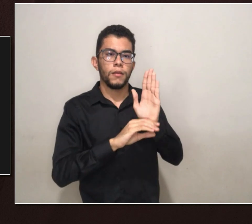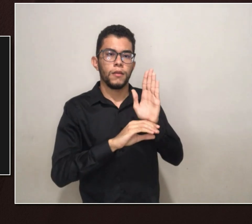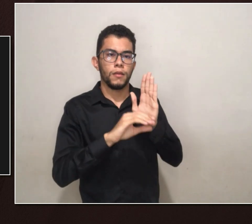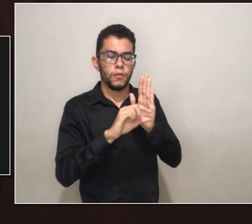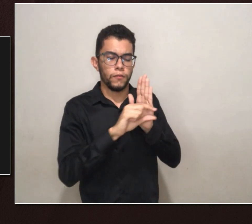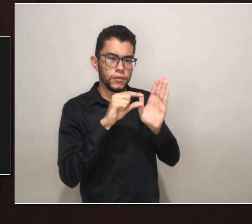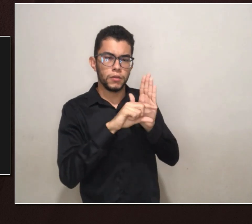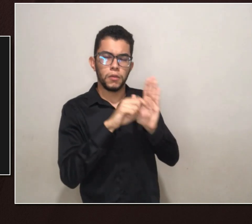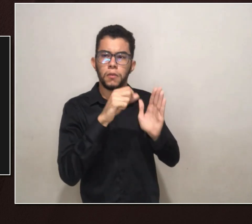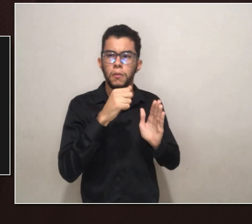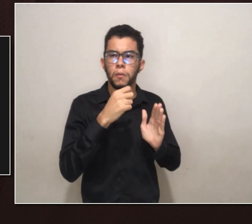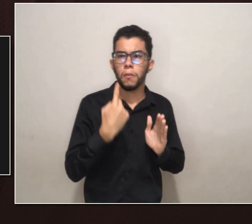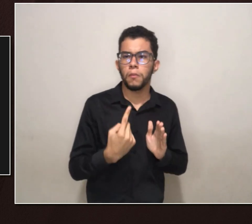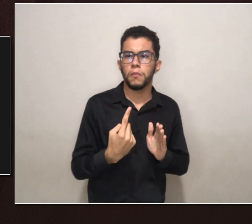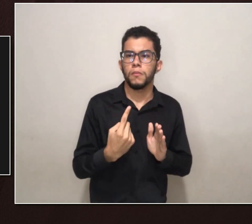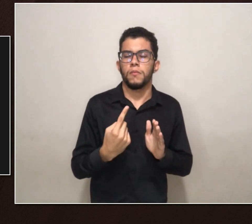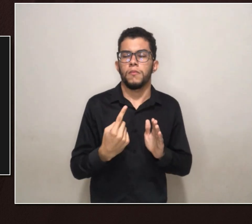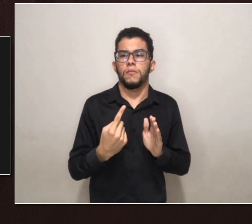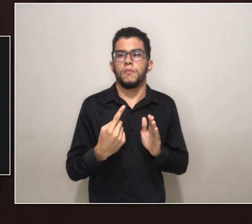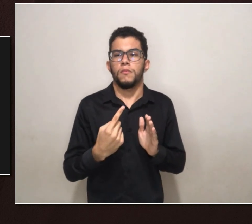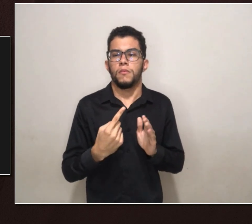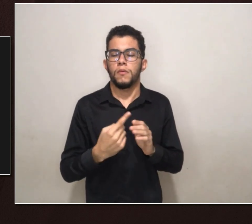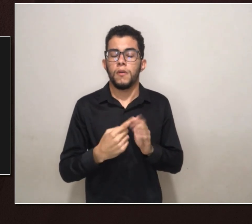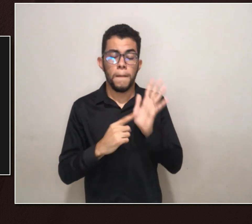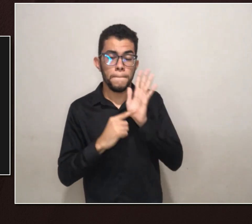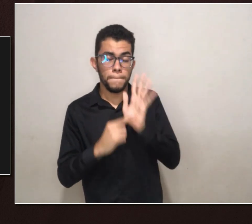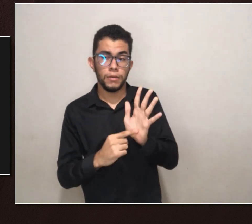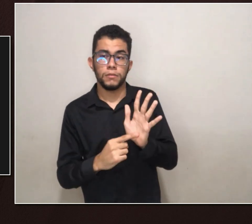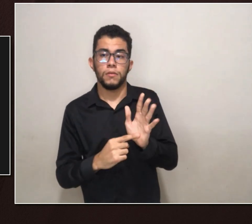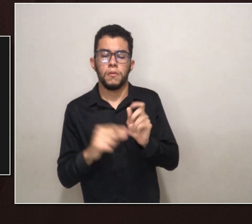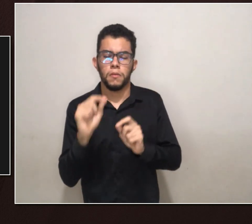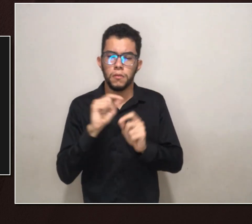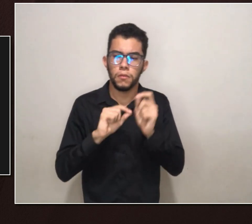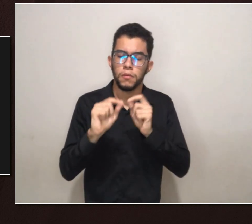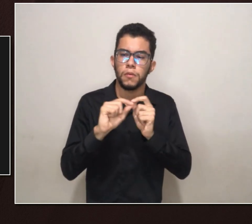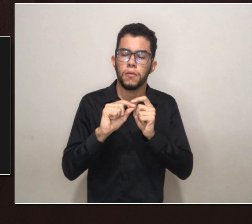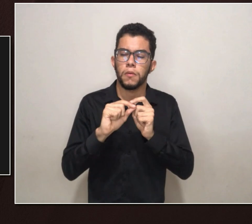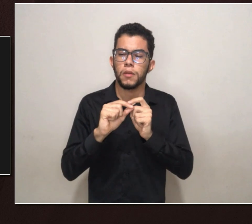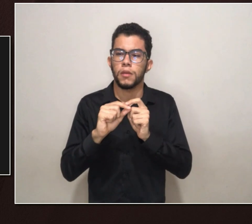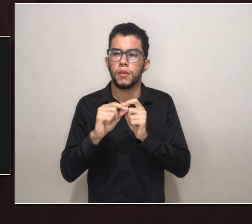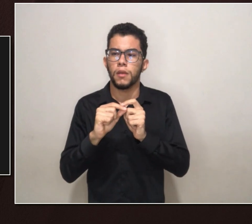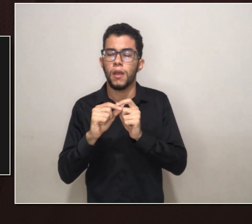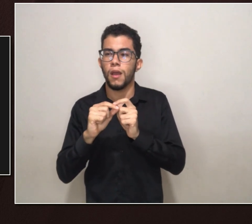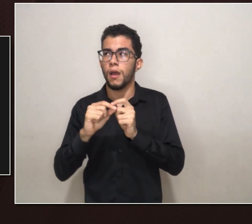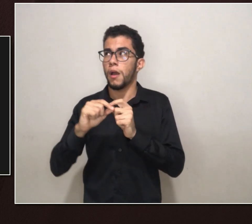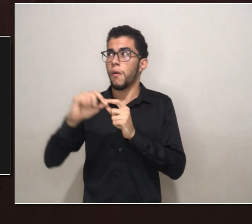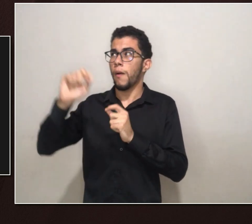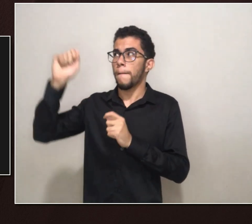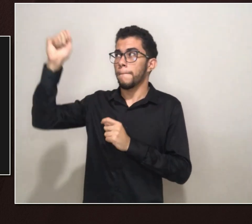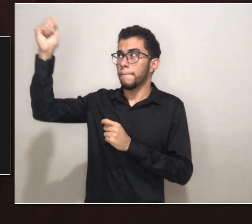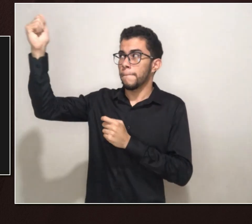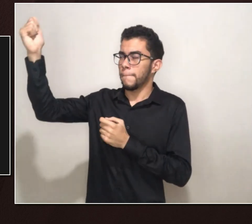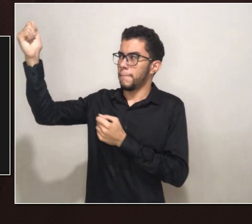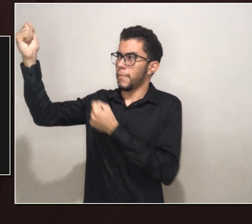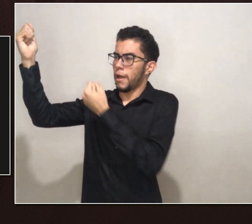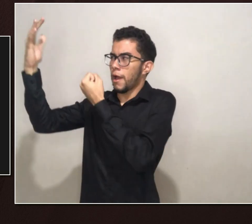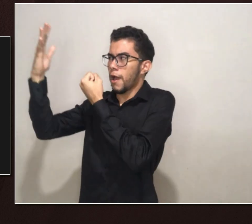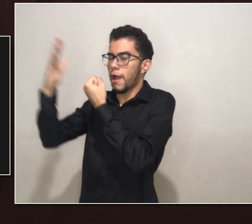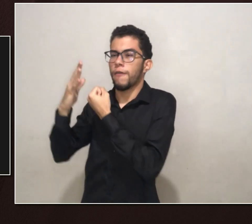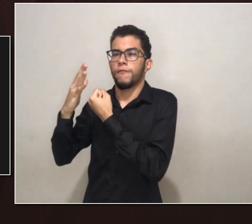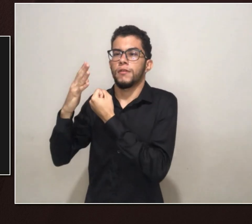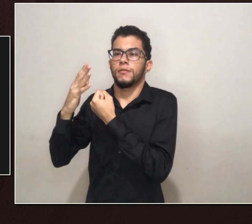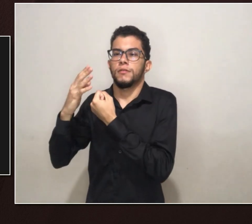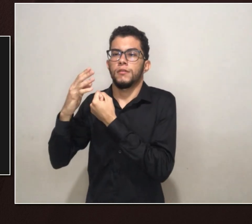del aceite. El aceite hacia esa vasija que son los siervos, son las personas que Dios